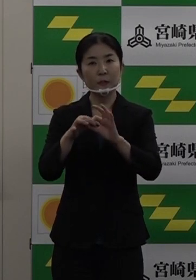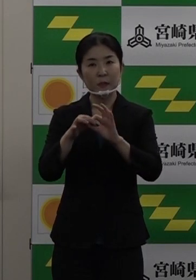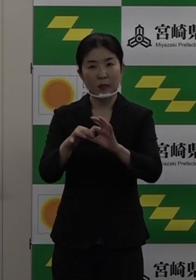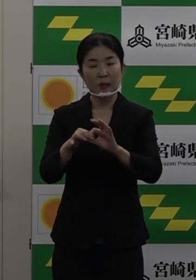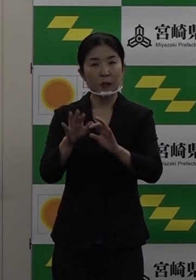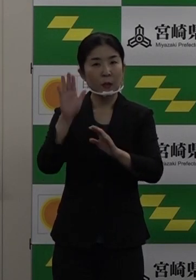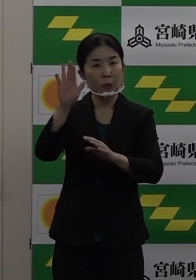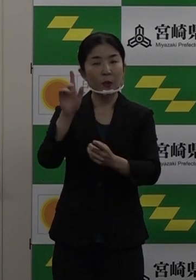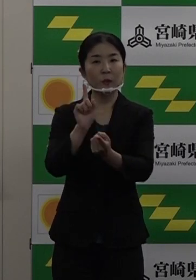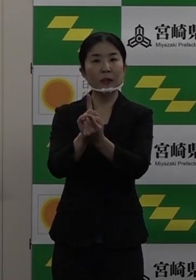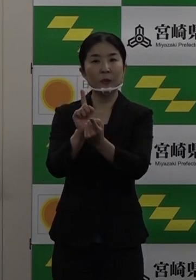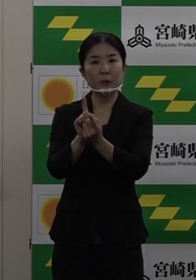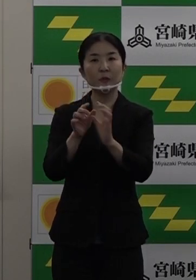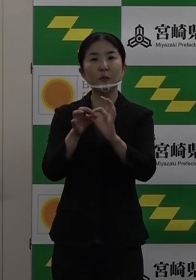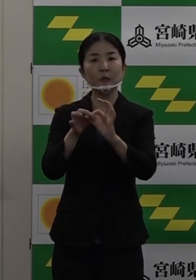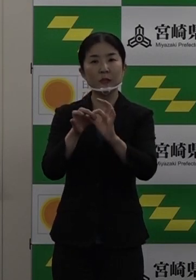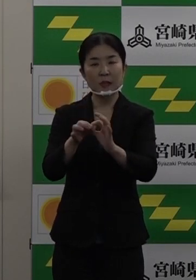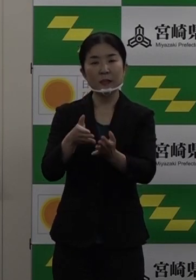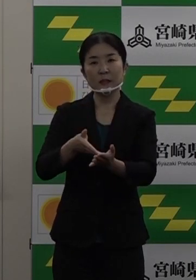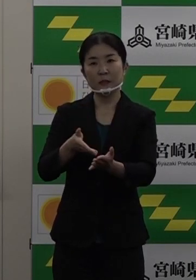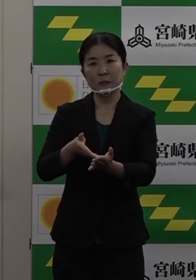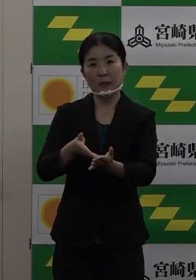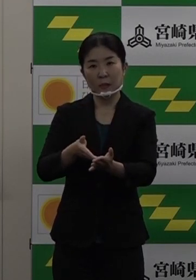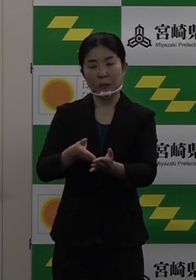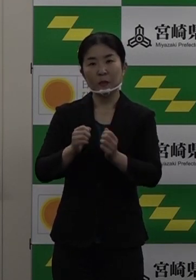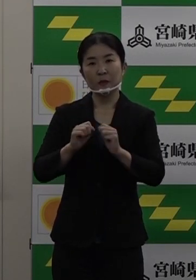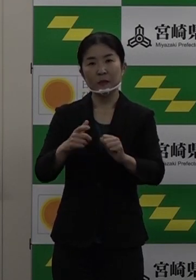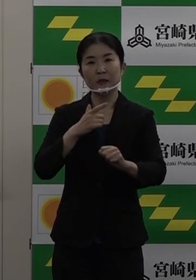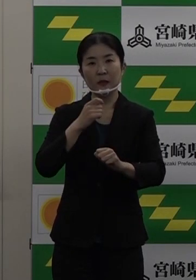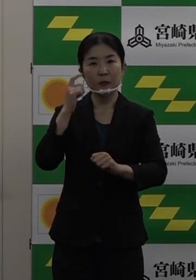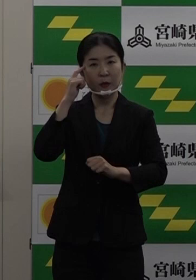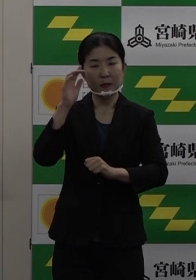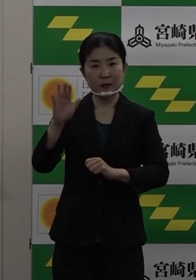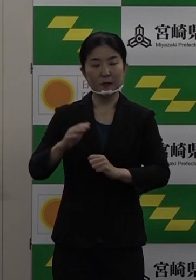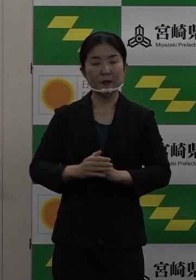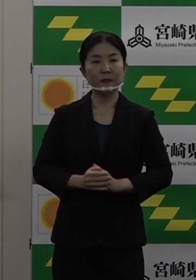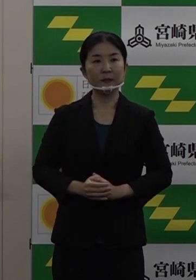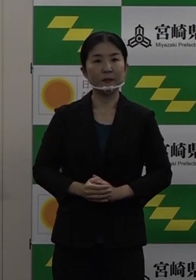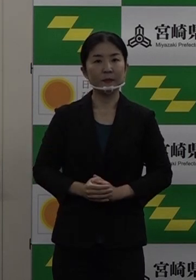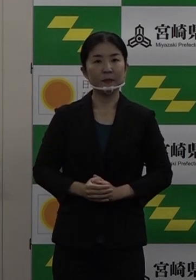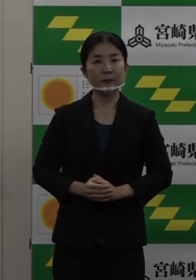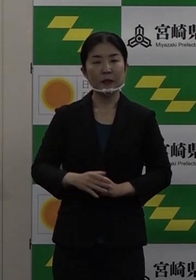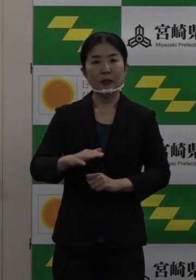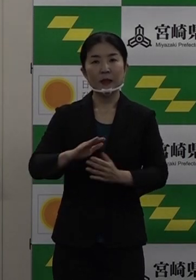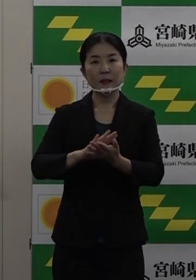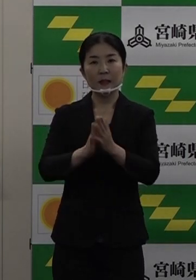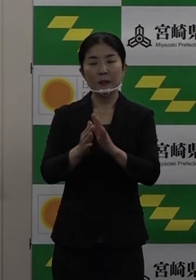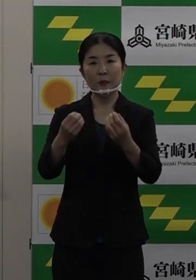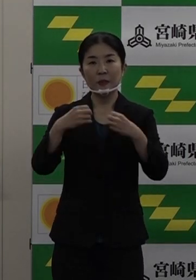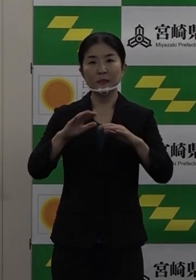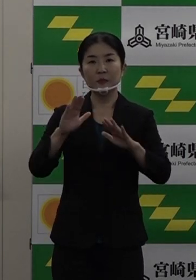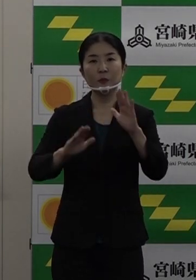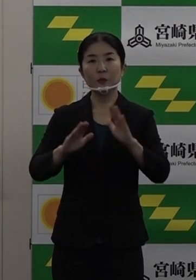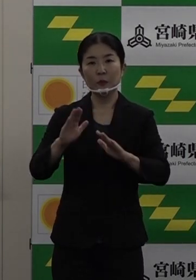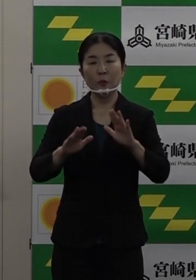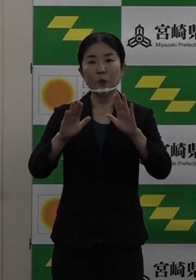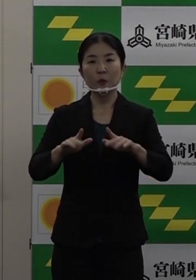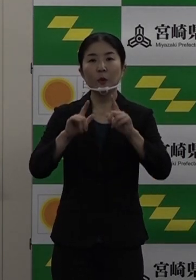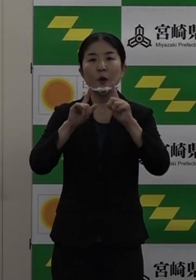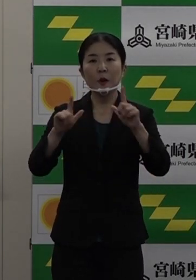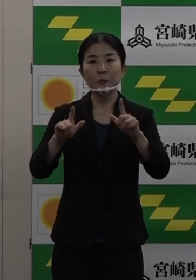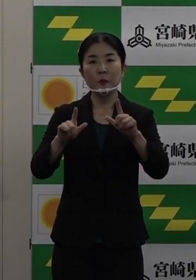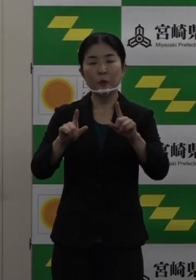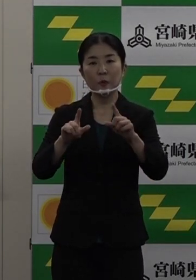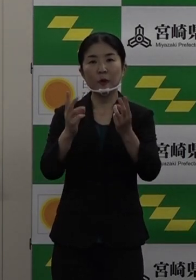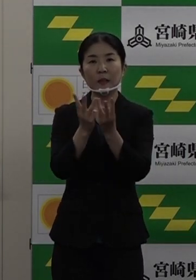今後の対応等につきましてご説明を申し上げます。はい、まず本県の感染状況、今日発表分は